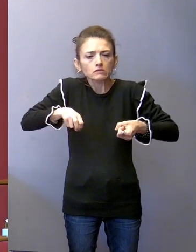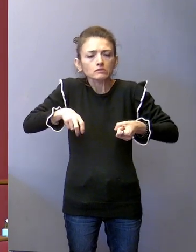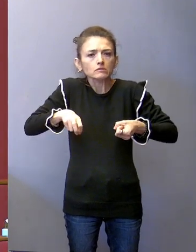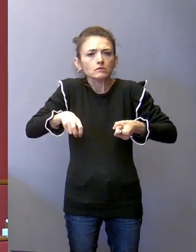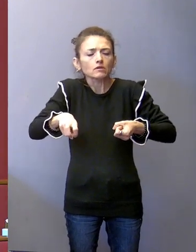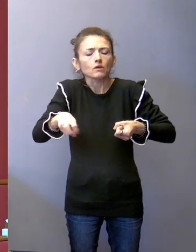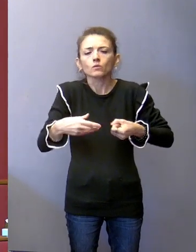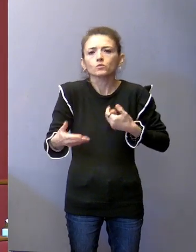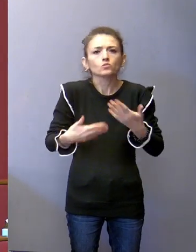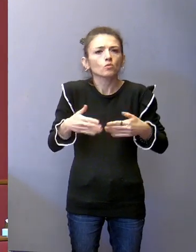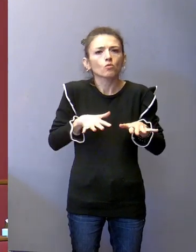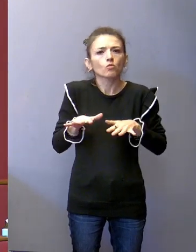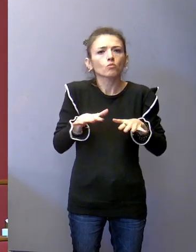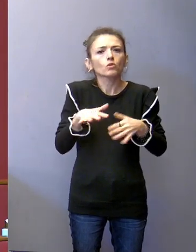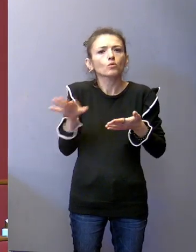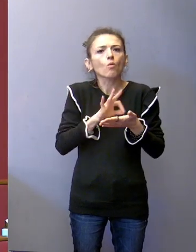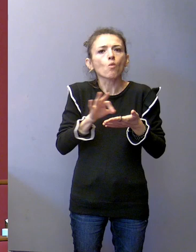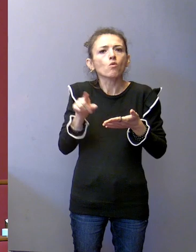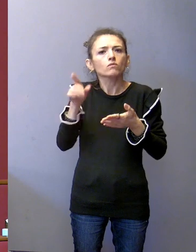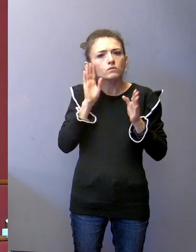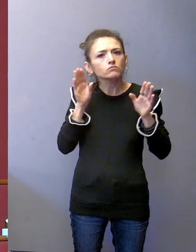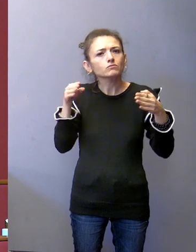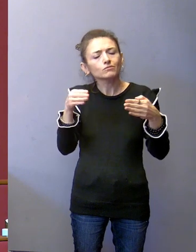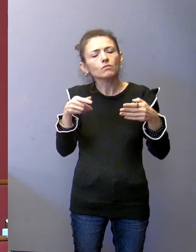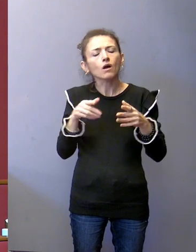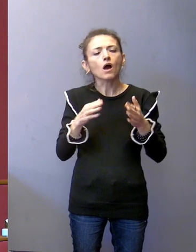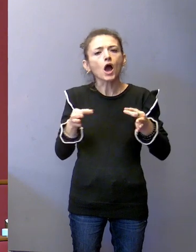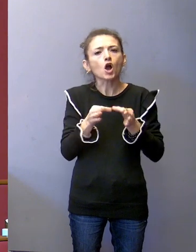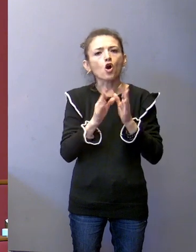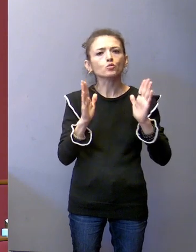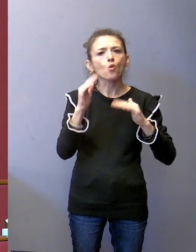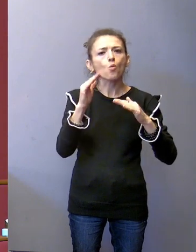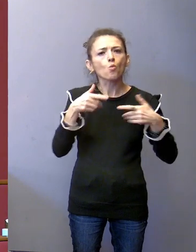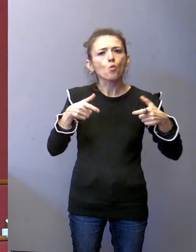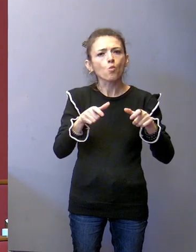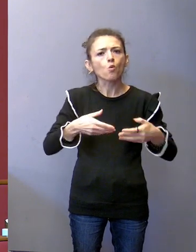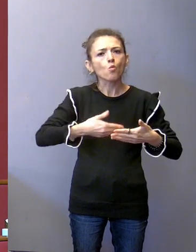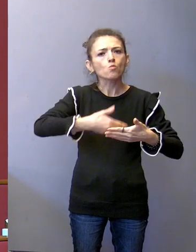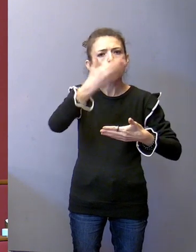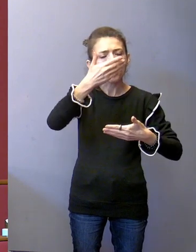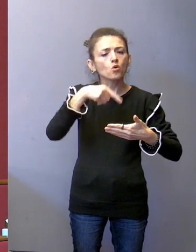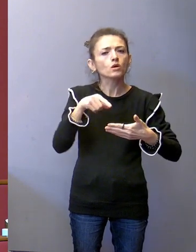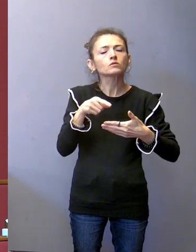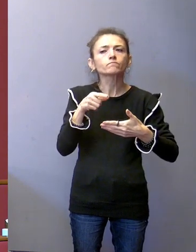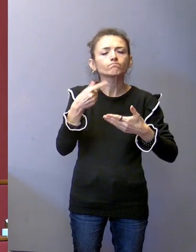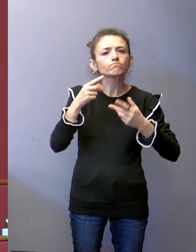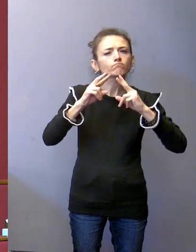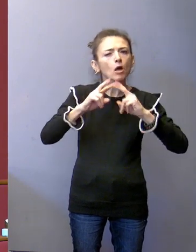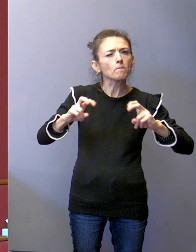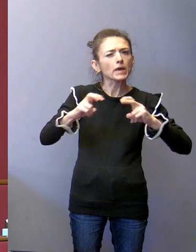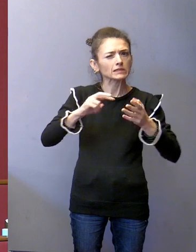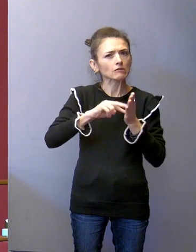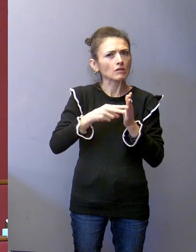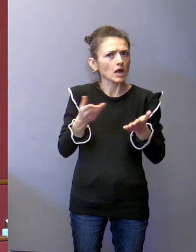sentito l'ufficio che si occupa dell'accordo quadro sui muri stanno facendo una perizia tecnica per capire quanto ci vuole